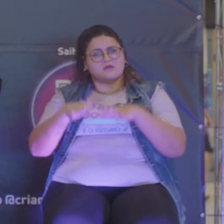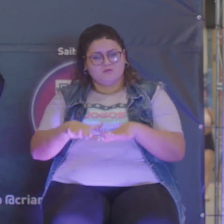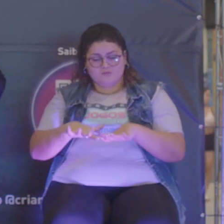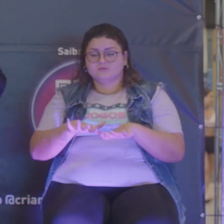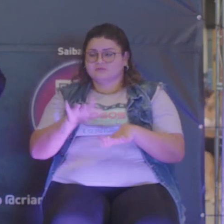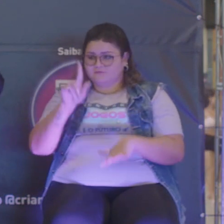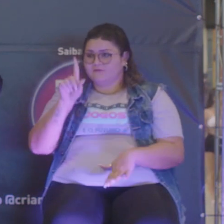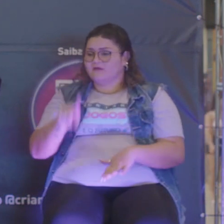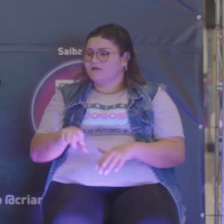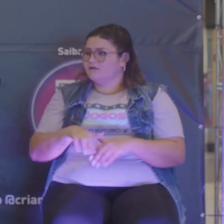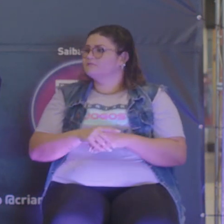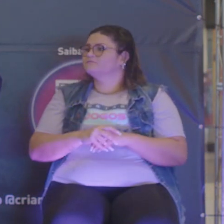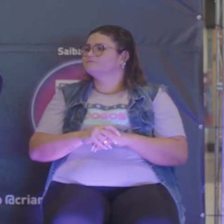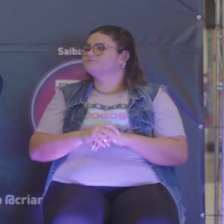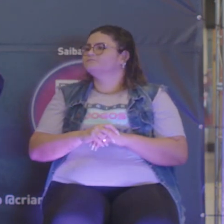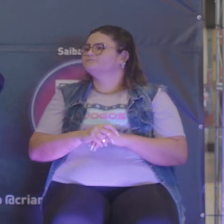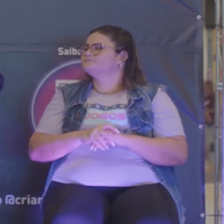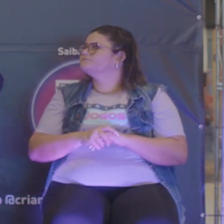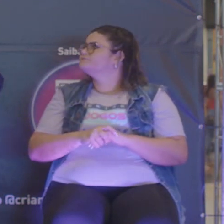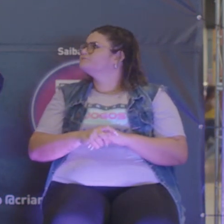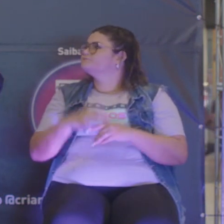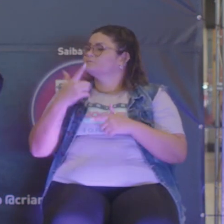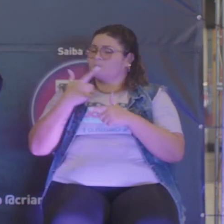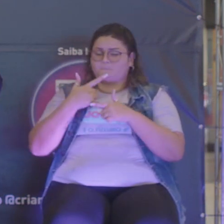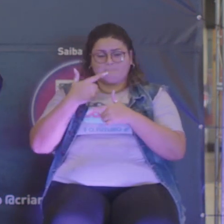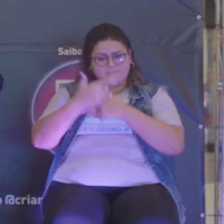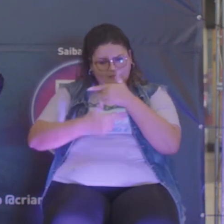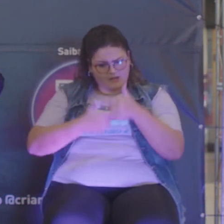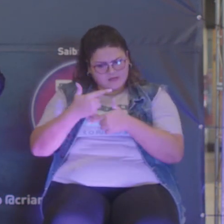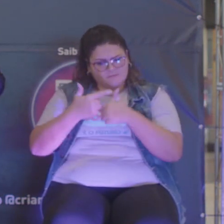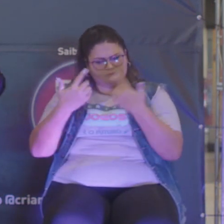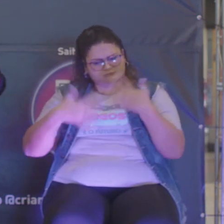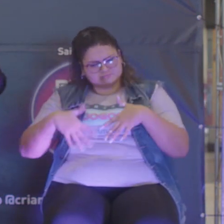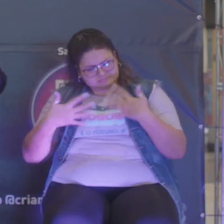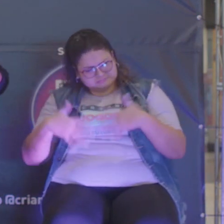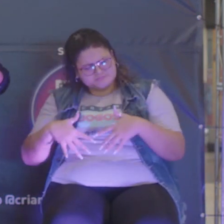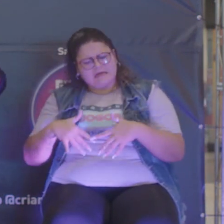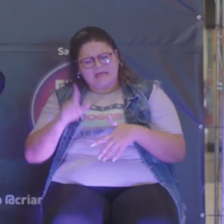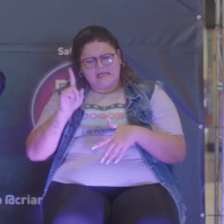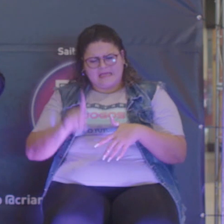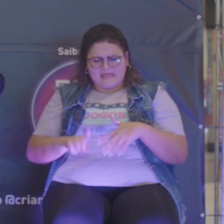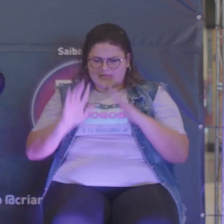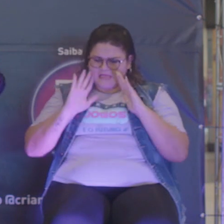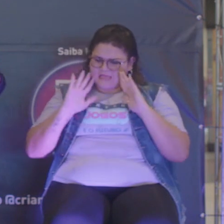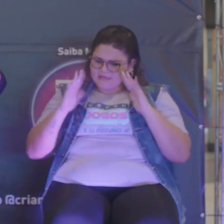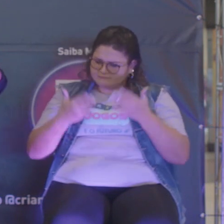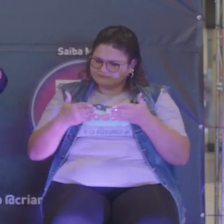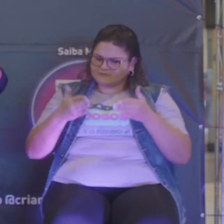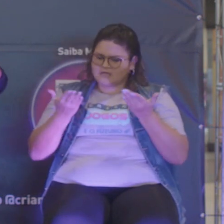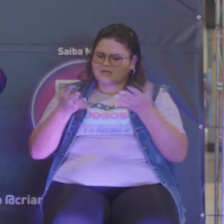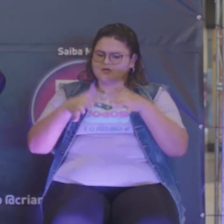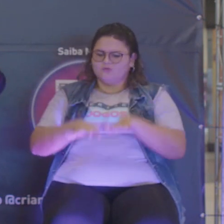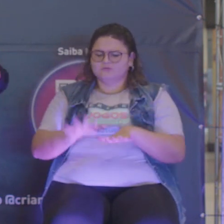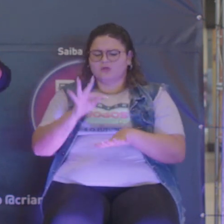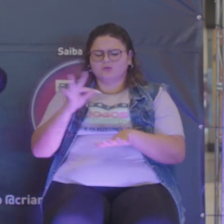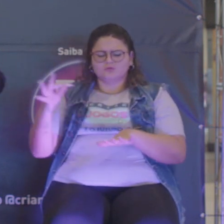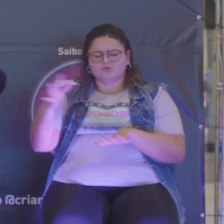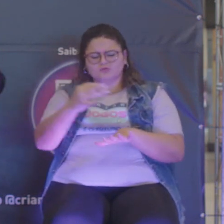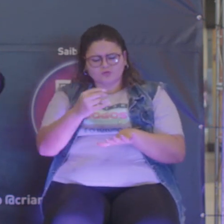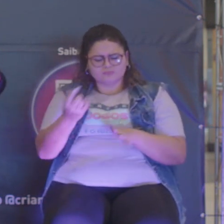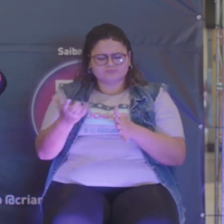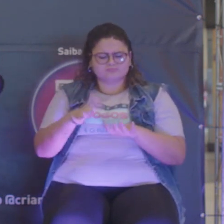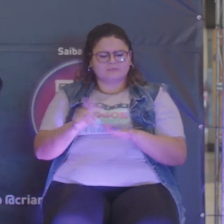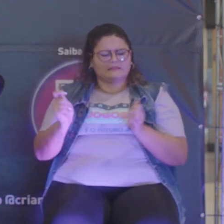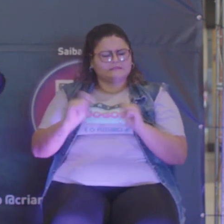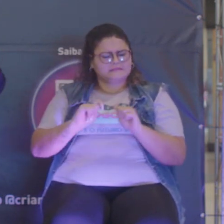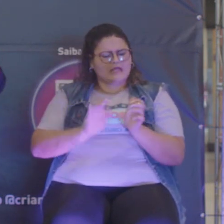gamer, tá? A gente trabalha muito para isso, trabalha para essa parte da inclusão, trabalha para que todos